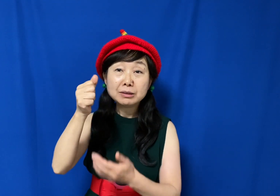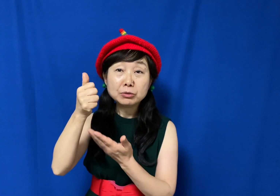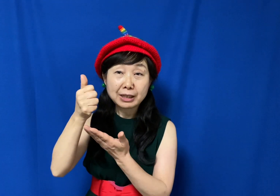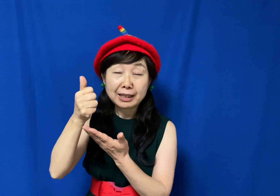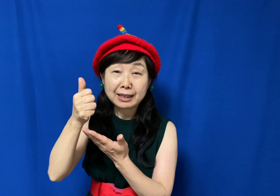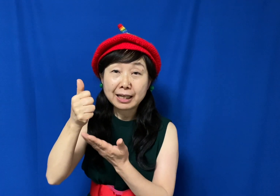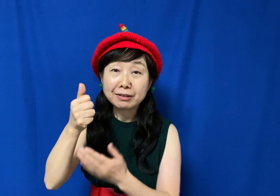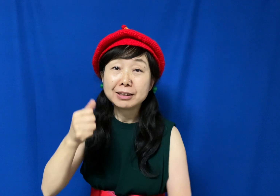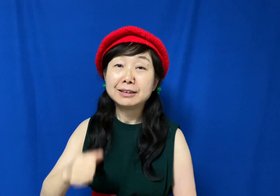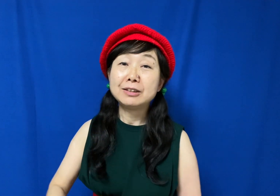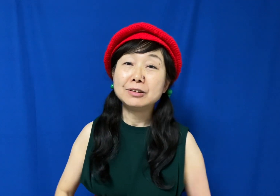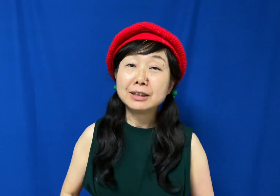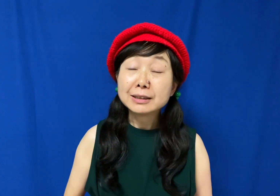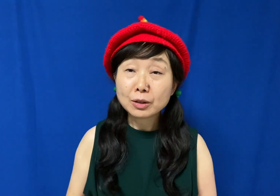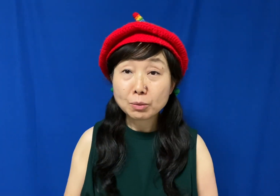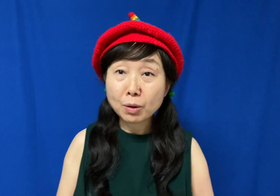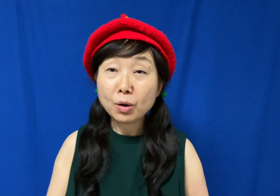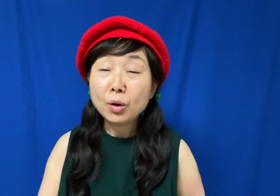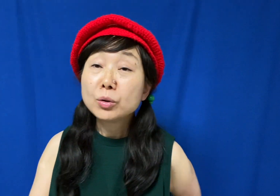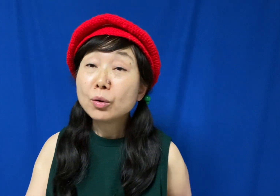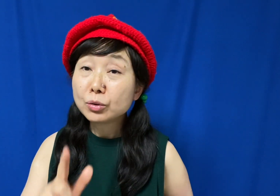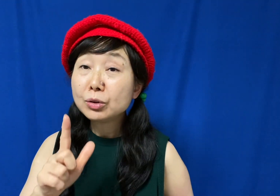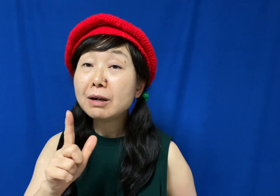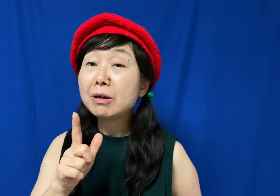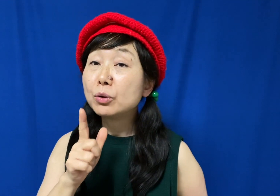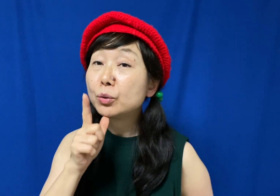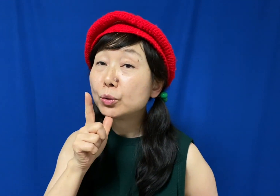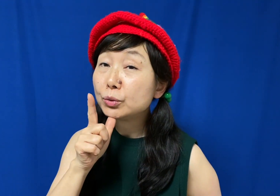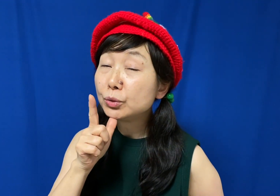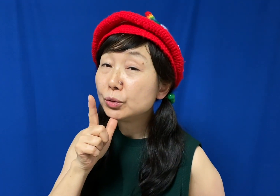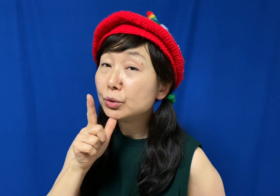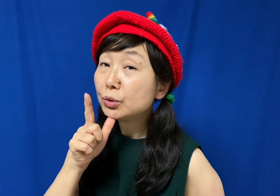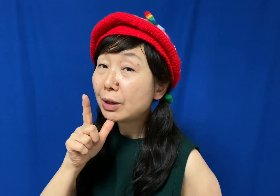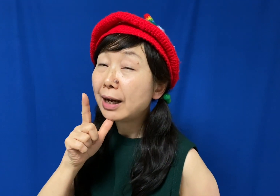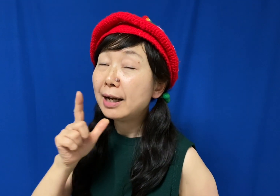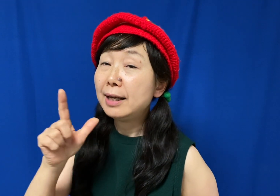徳川義宗って表してるんですけども、徳川の徳は、